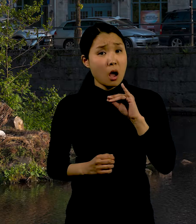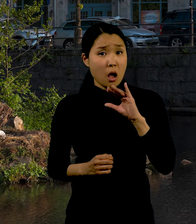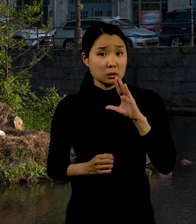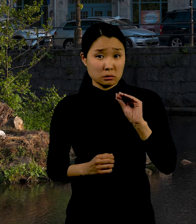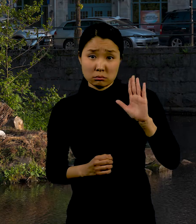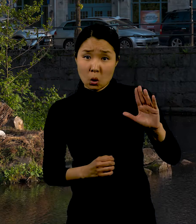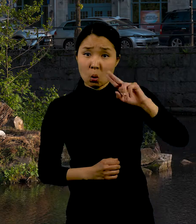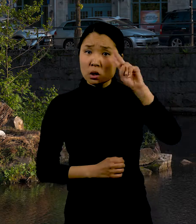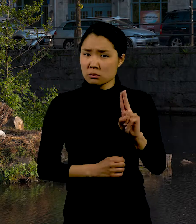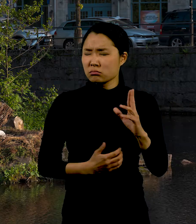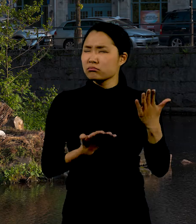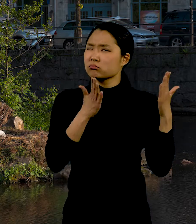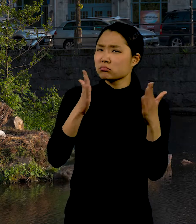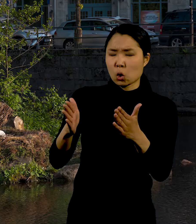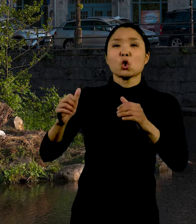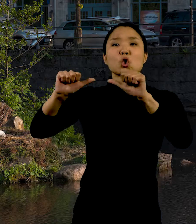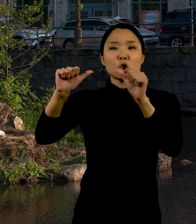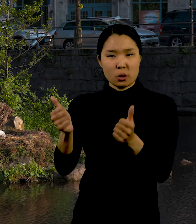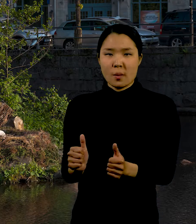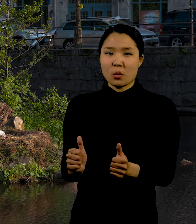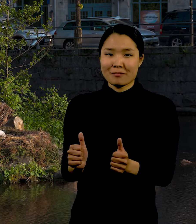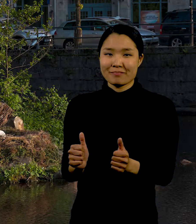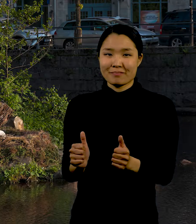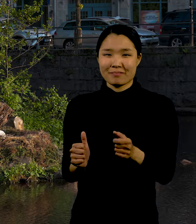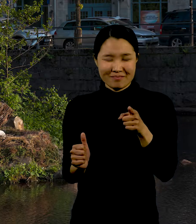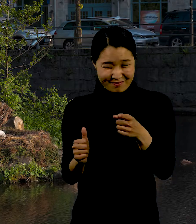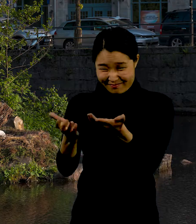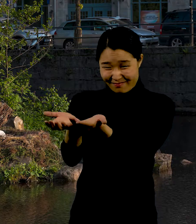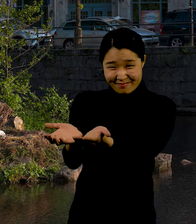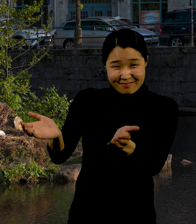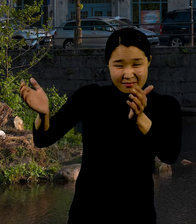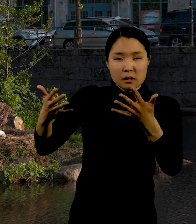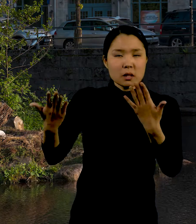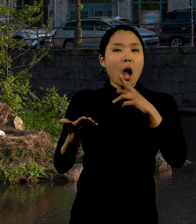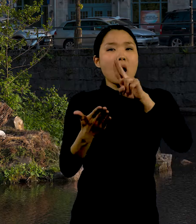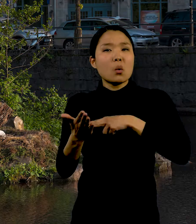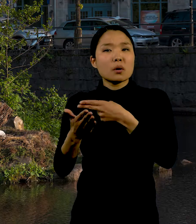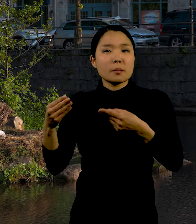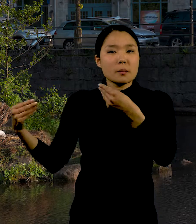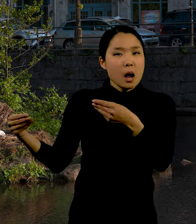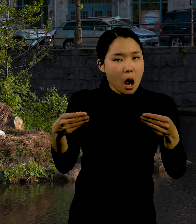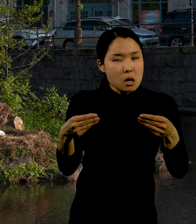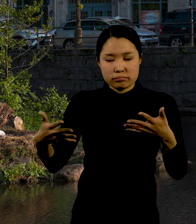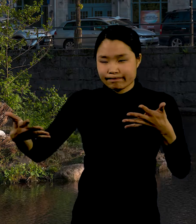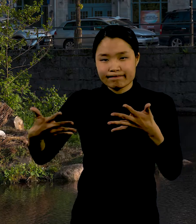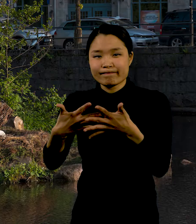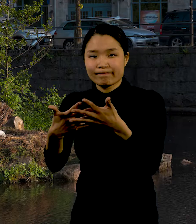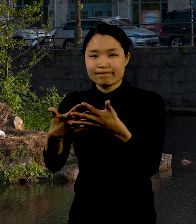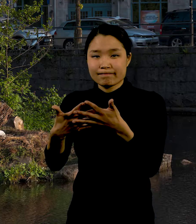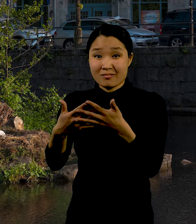USA. Robert Smithson med sin Spiral Yeti i en saltsjö är en av de mer kända, men